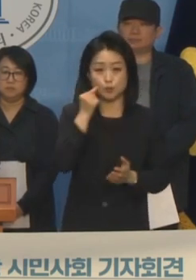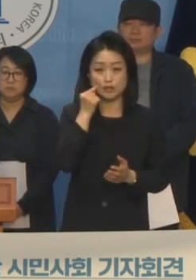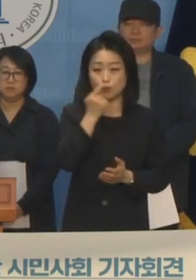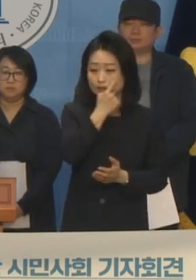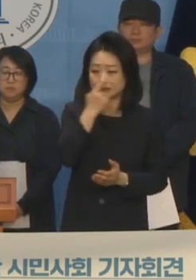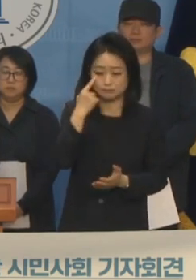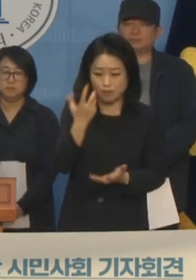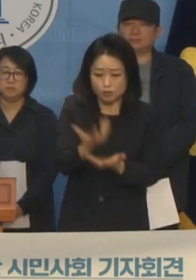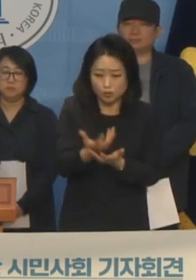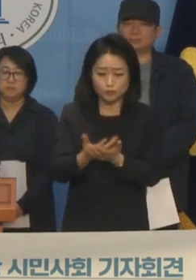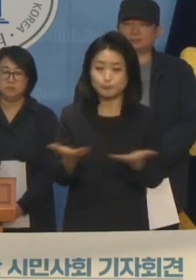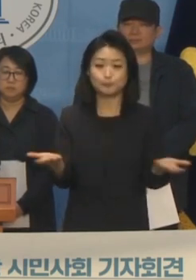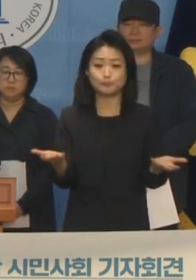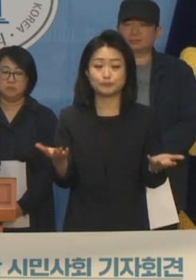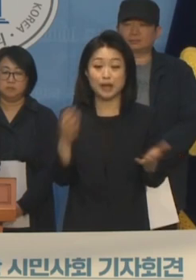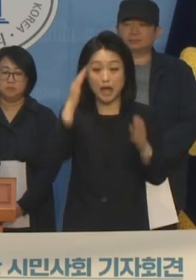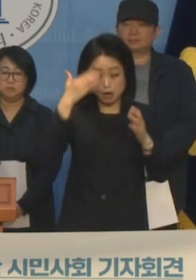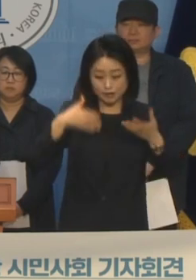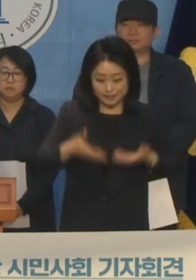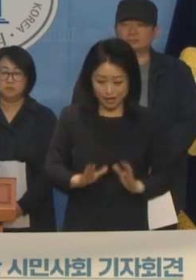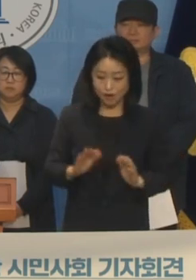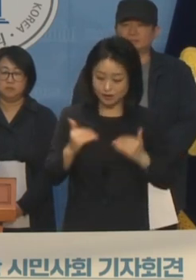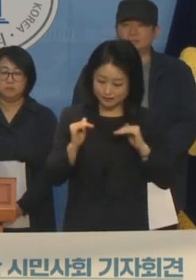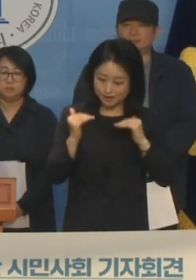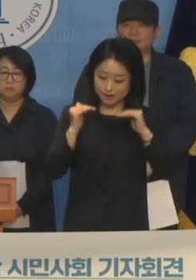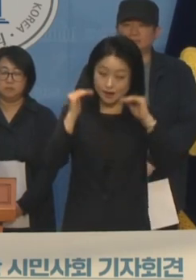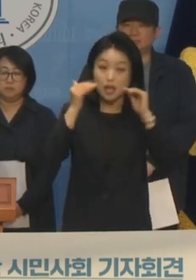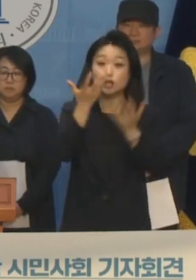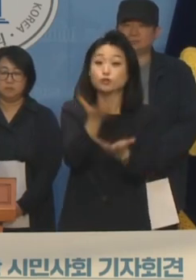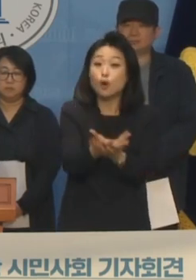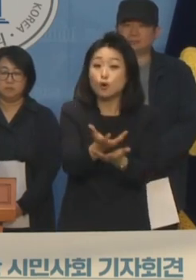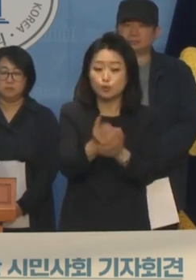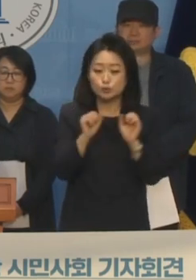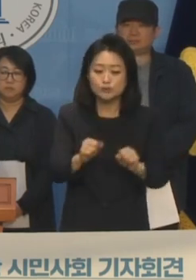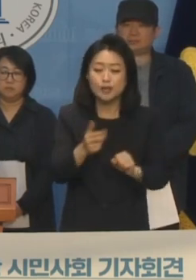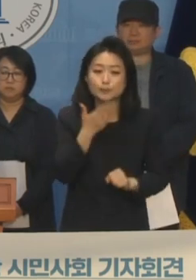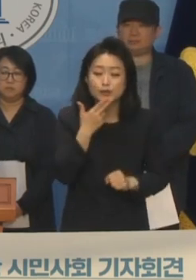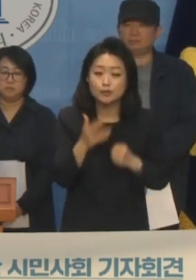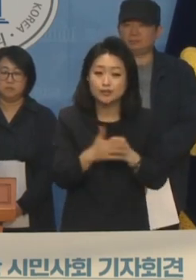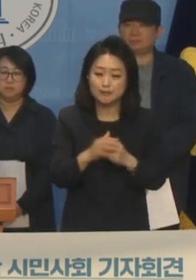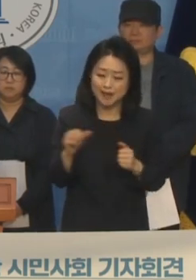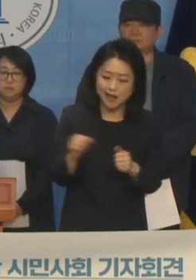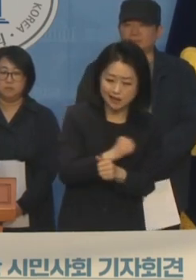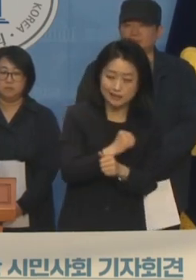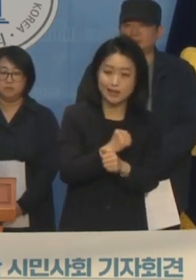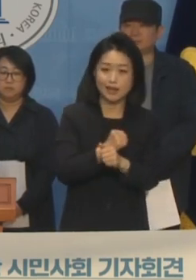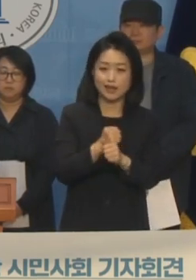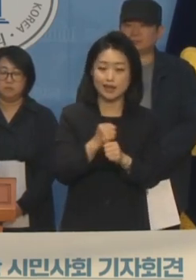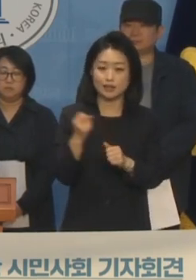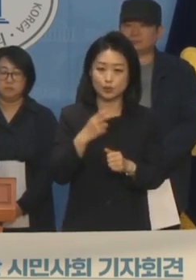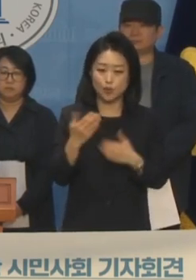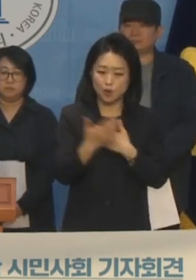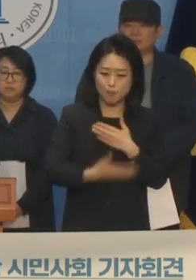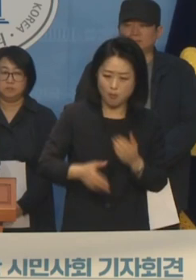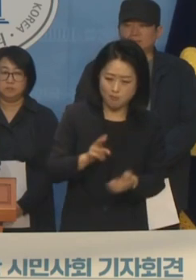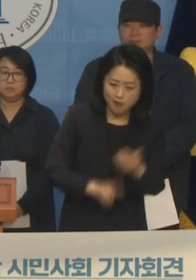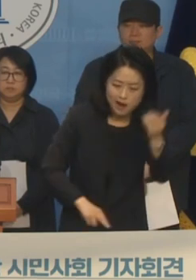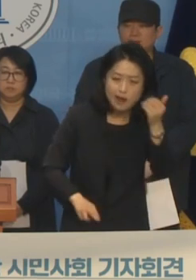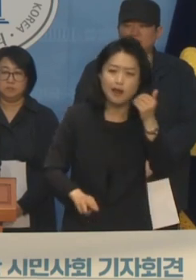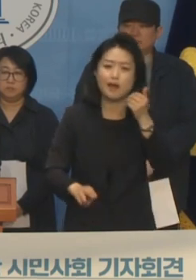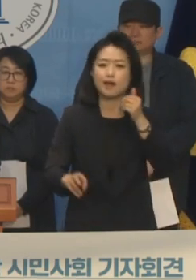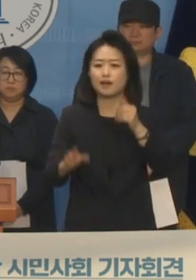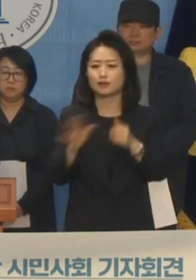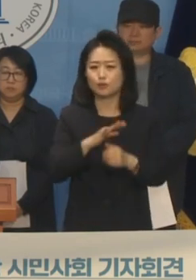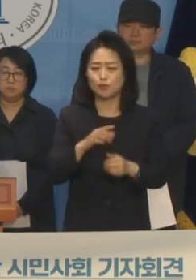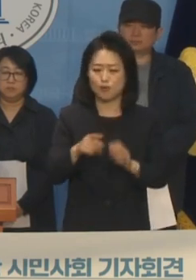수 없습니다. 한국에서 태어나 성장하면서도 서류상으로 존재하지 않아 학대나 인신매매, 착취 등 위험에 노출될